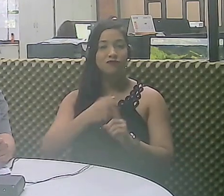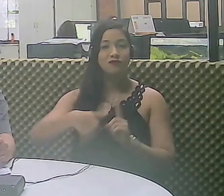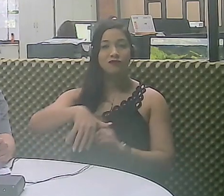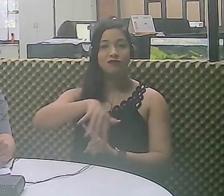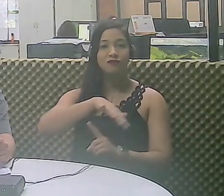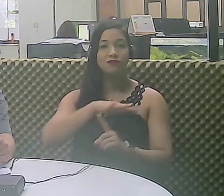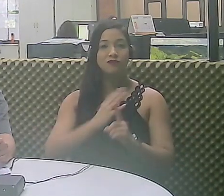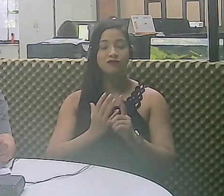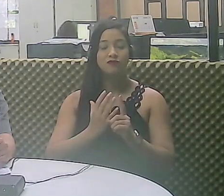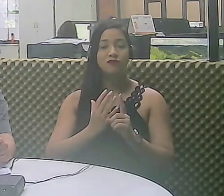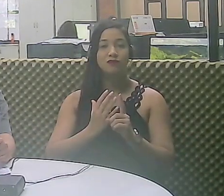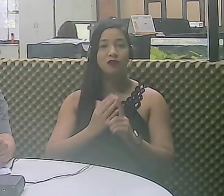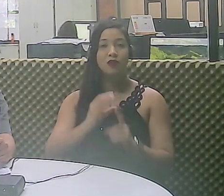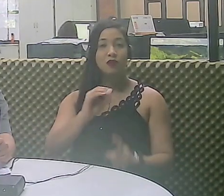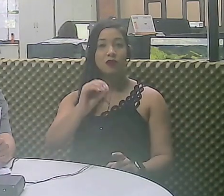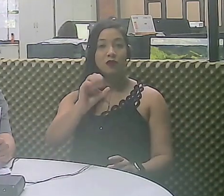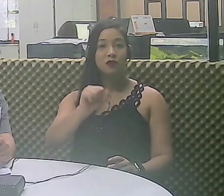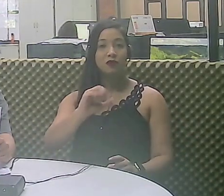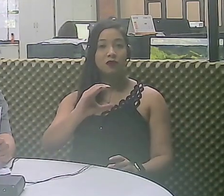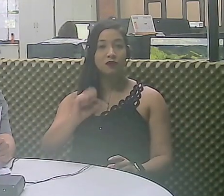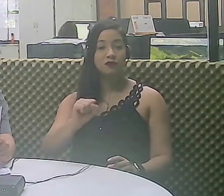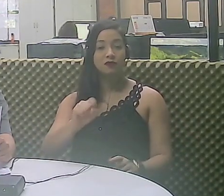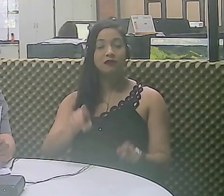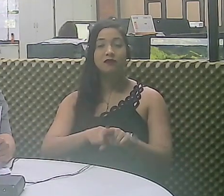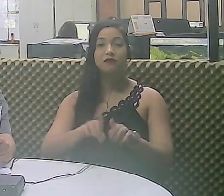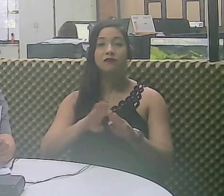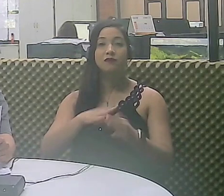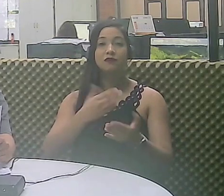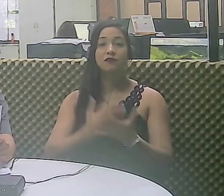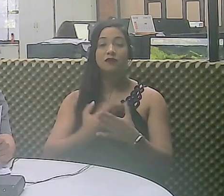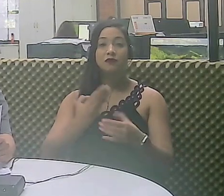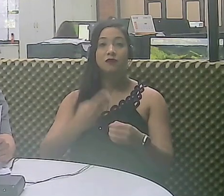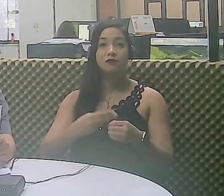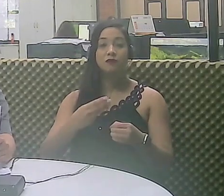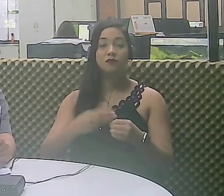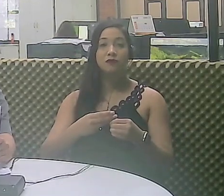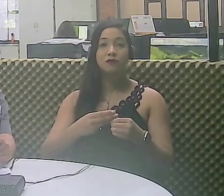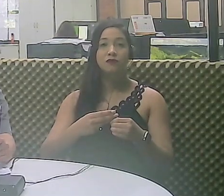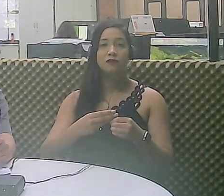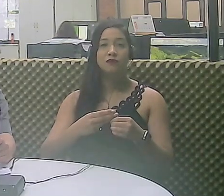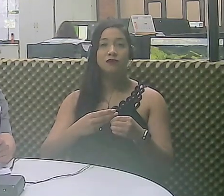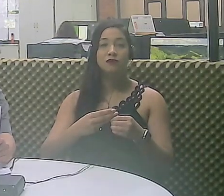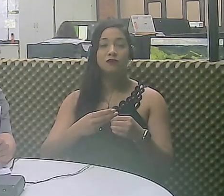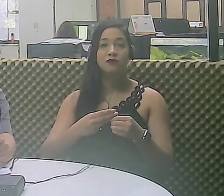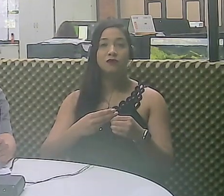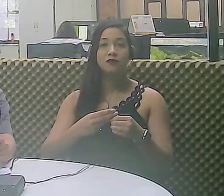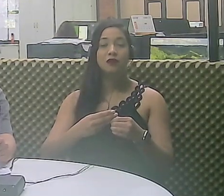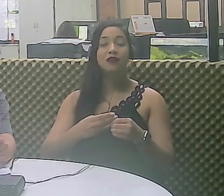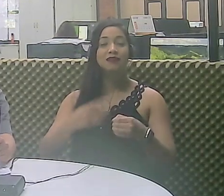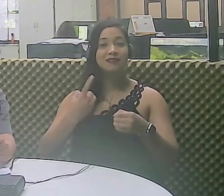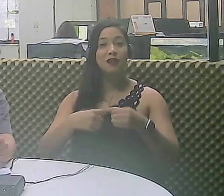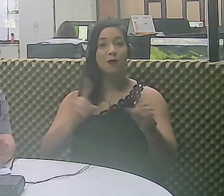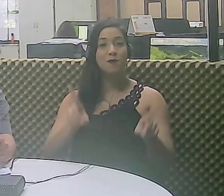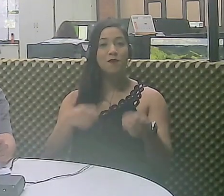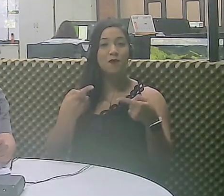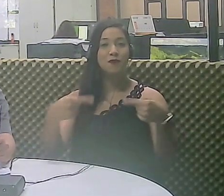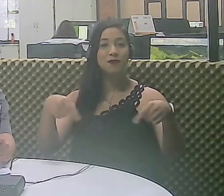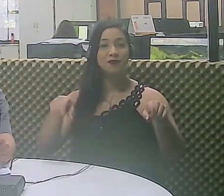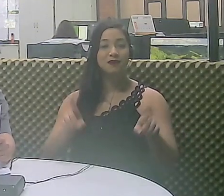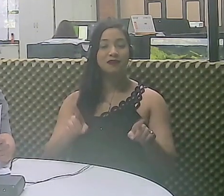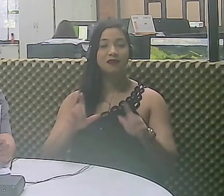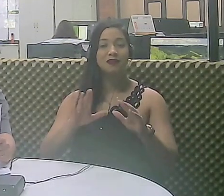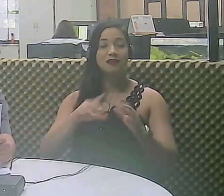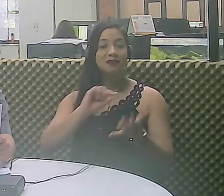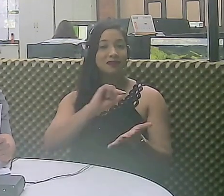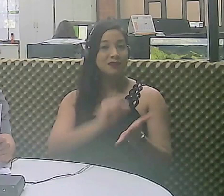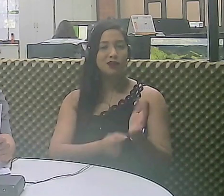sociedade civil parceiras, as OSCs, e escolas municipais da cidade da Escola Municipal Cidade da Música. A